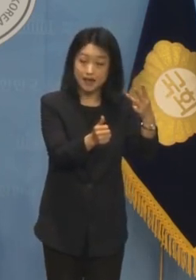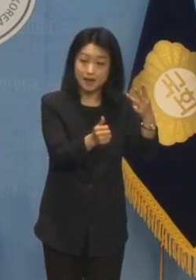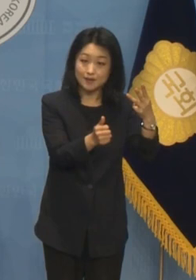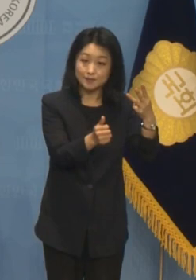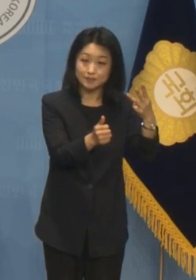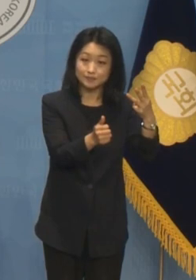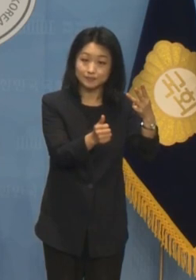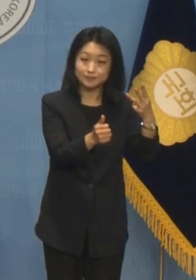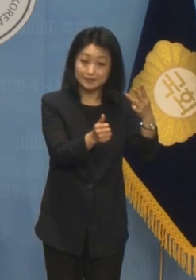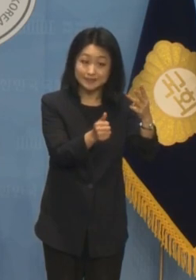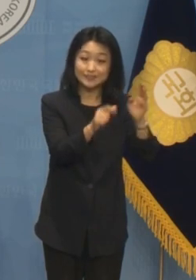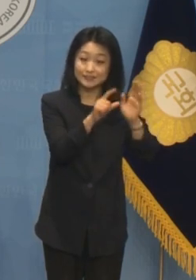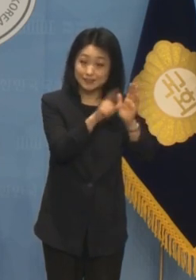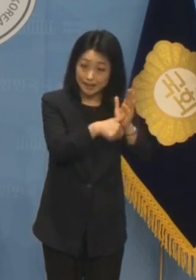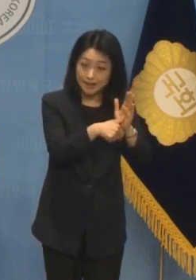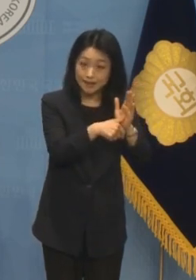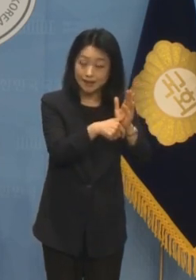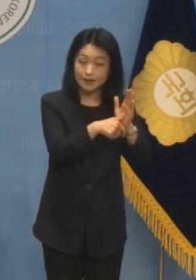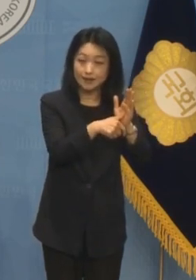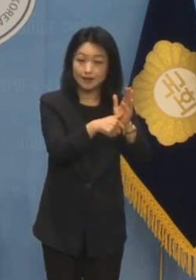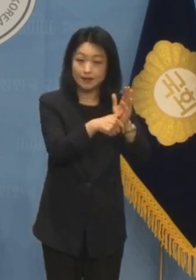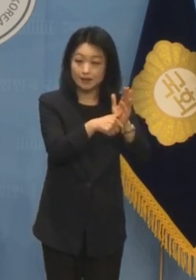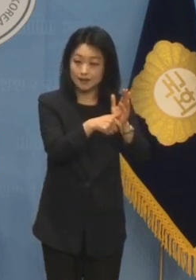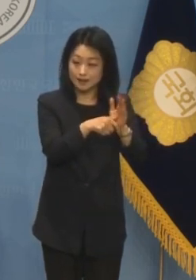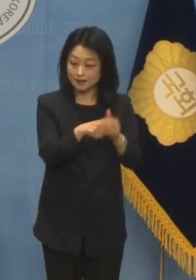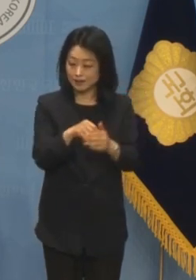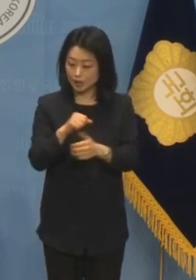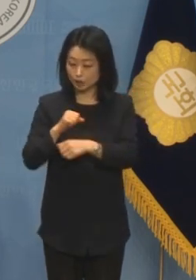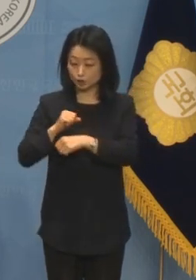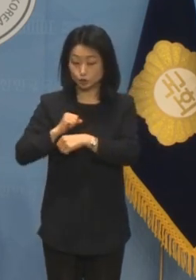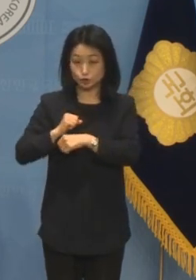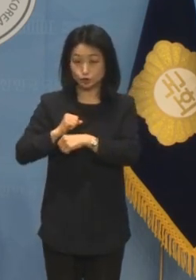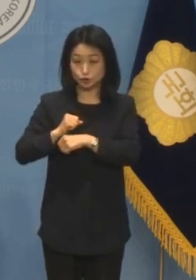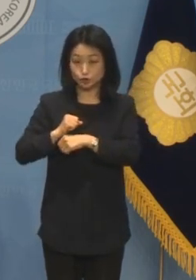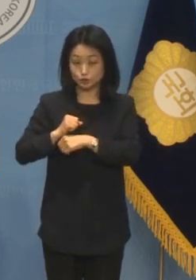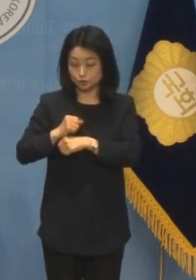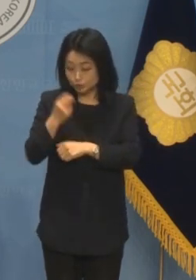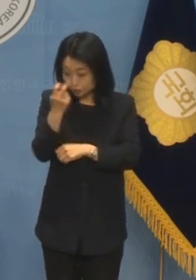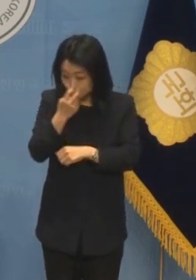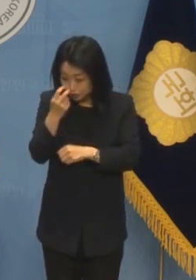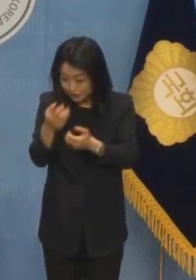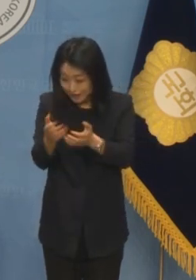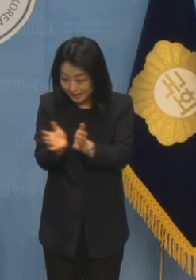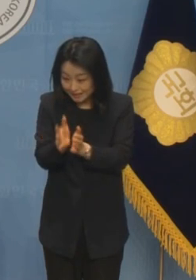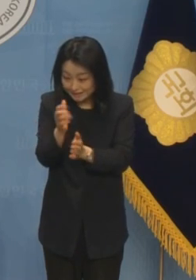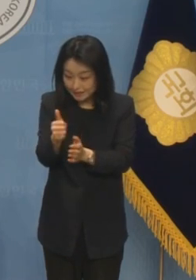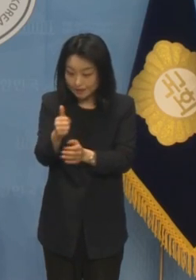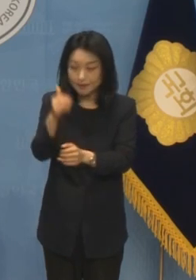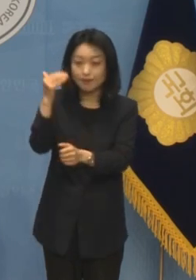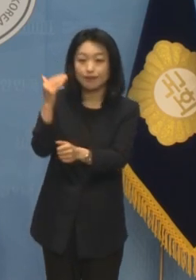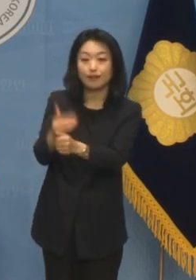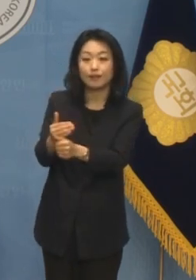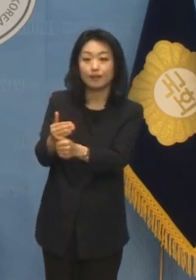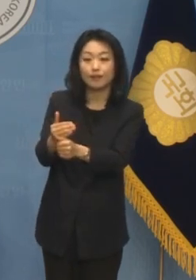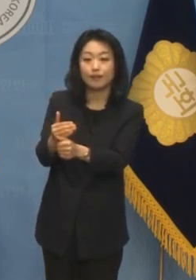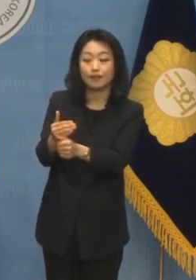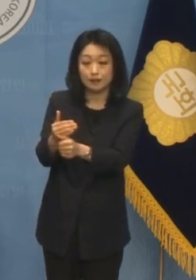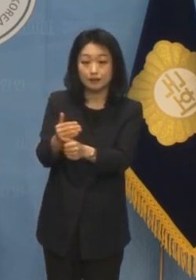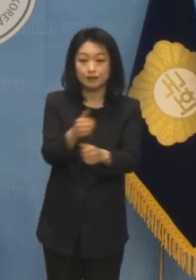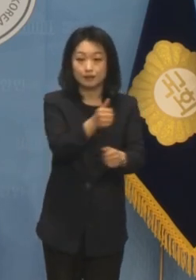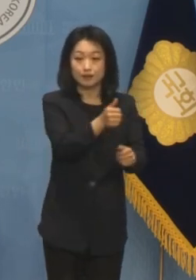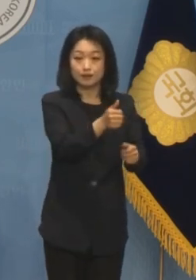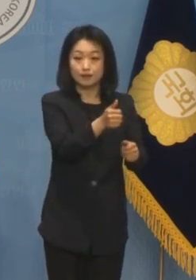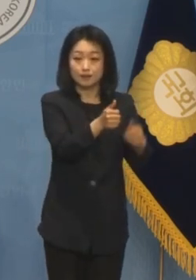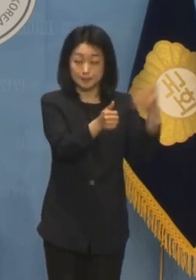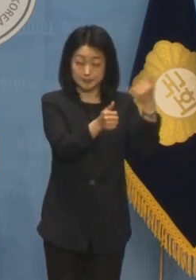3차례 통화가 이루어지는 순간 박정훈 대령은 보직 해임당했고, 통화가 끝난 뒤